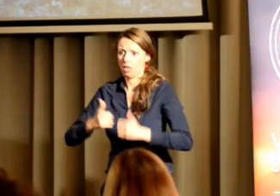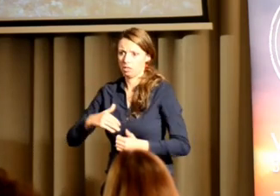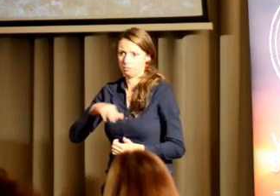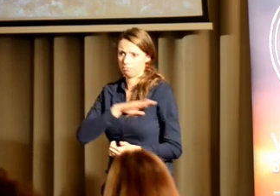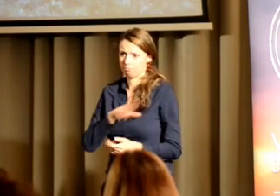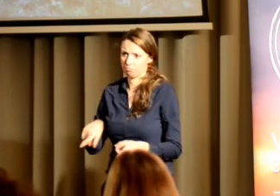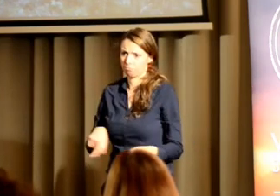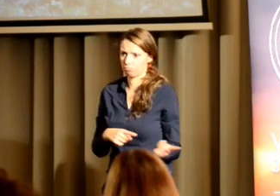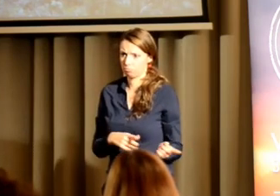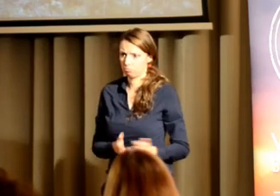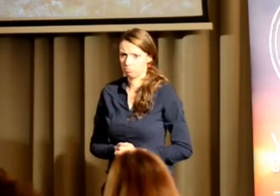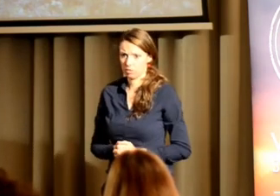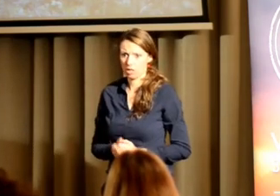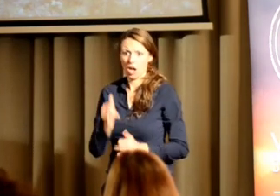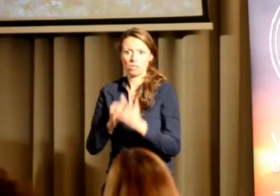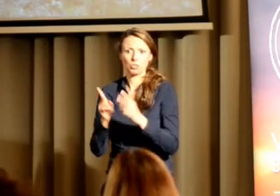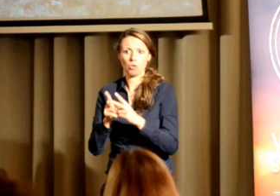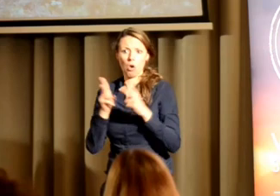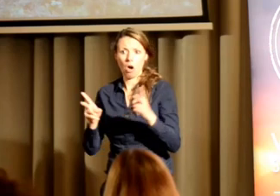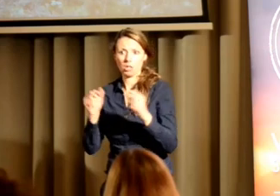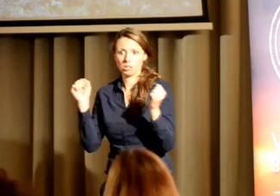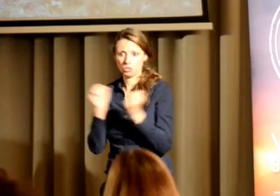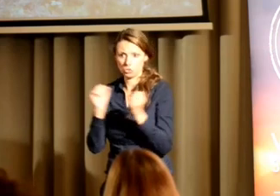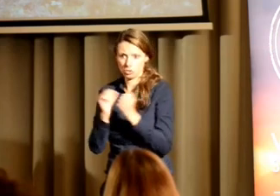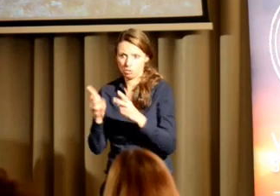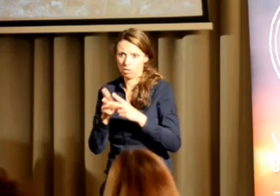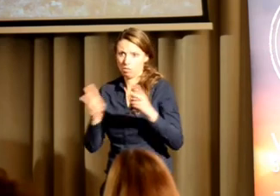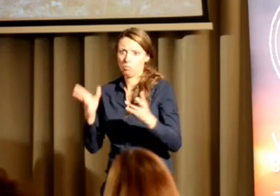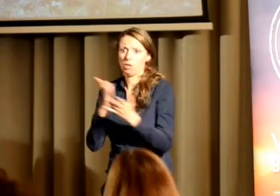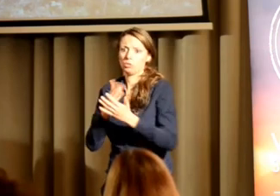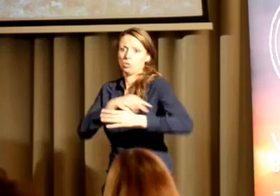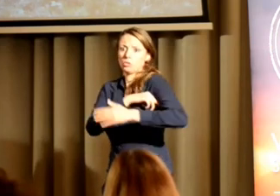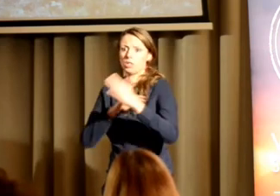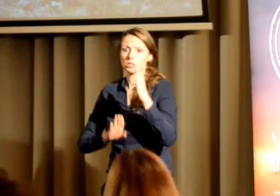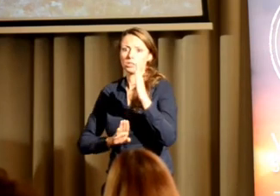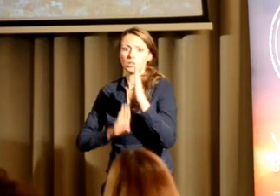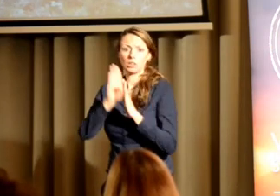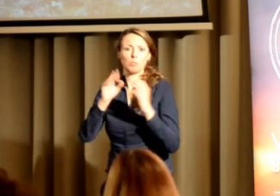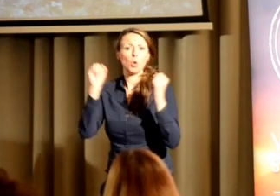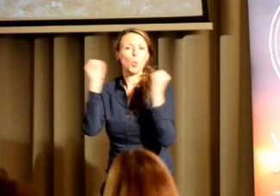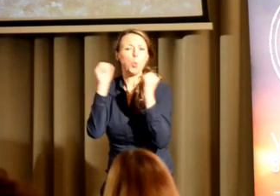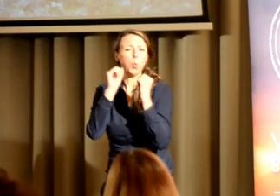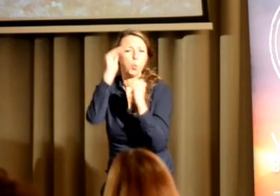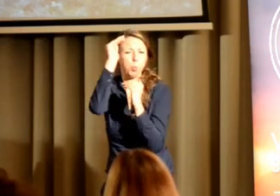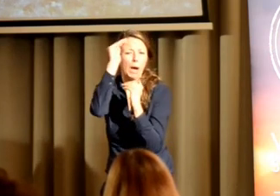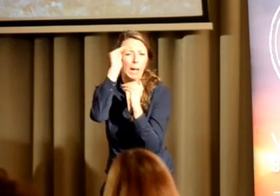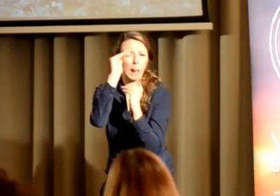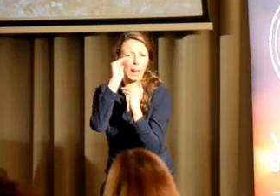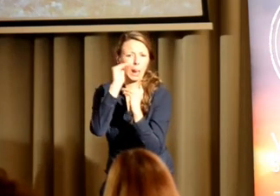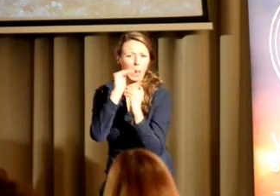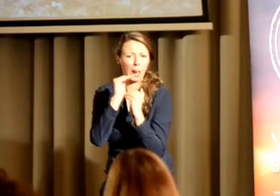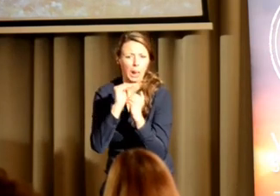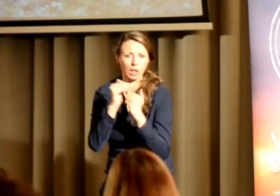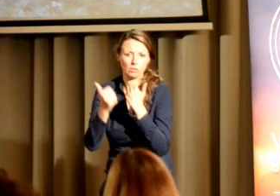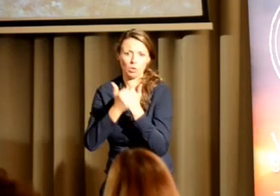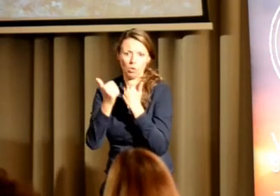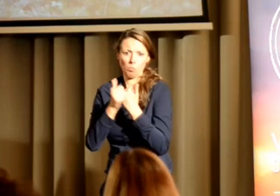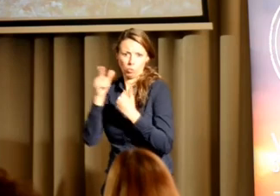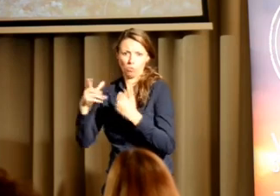oczywiście zima, no to temperatury bardzo niskie powodują, że utrata ciepła jest tak duża, że to zwierzę po prostu